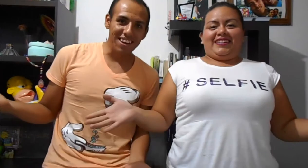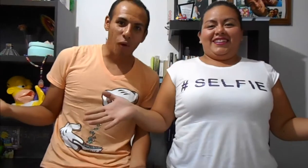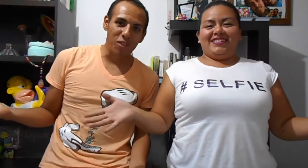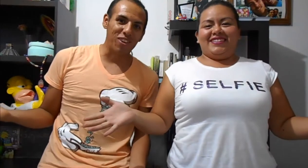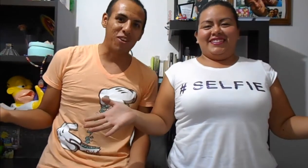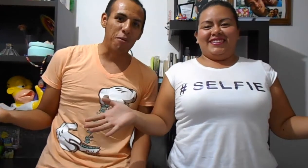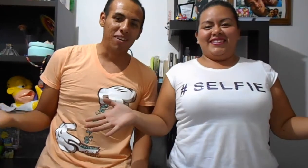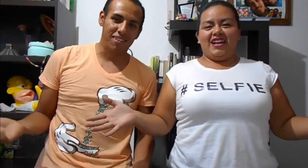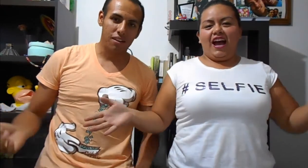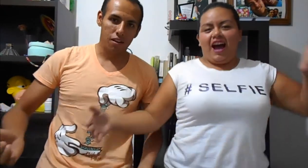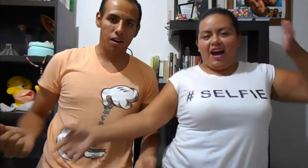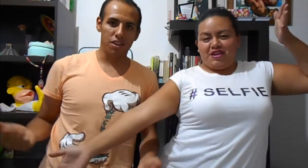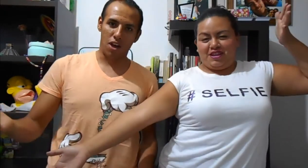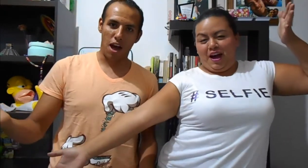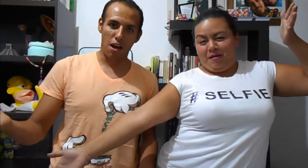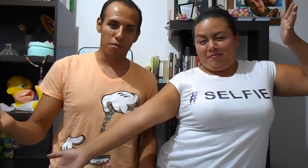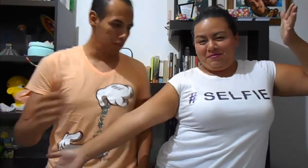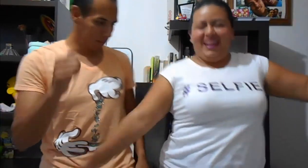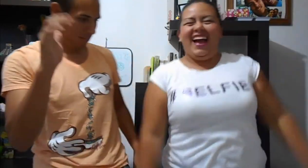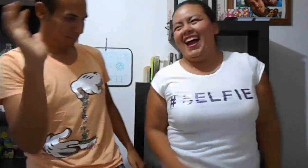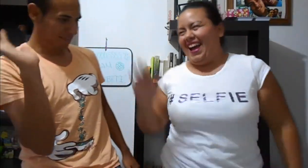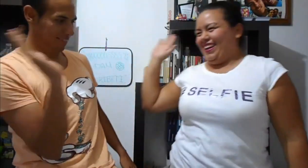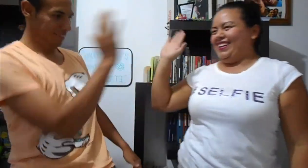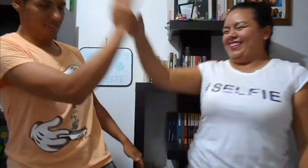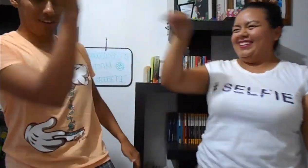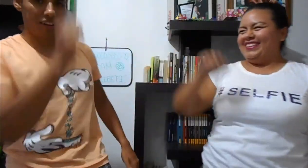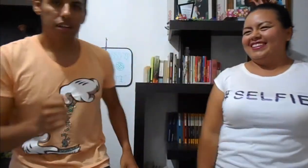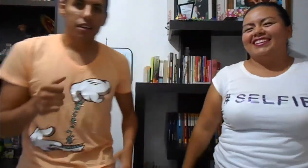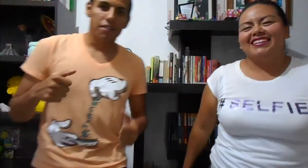Y juntos somos Adidam. Adidam.